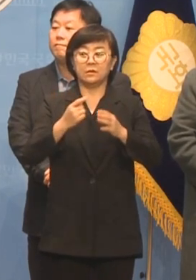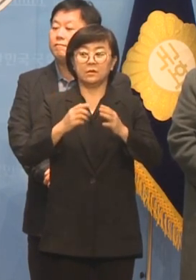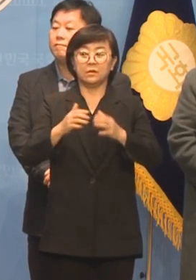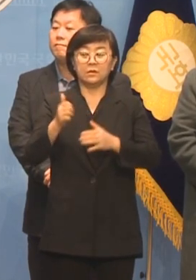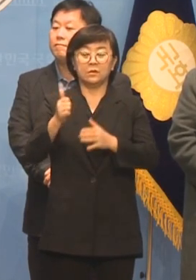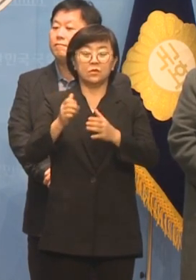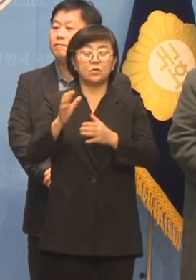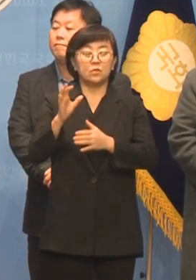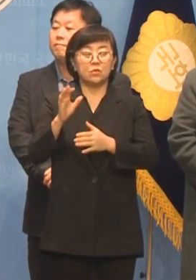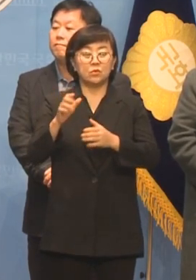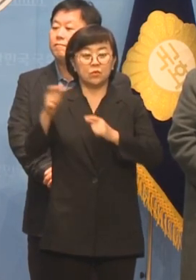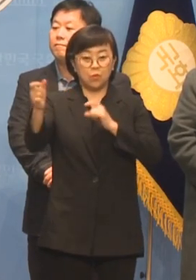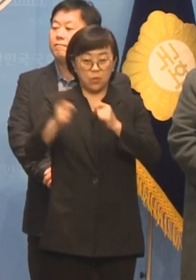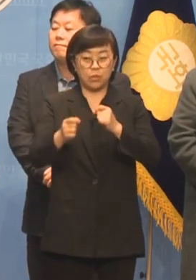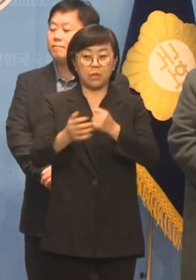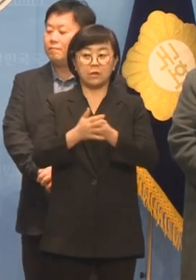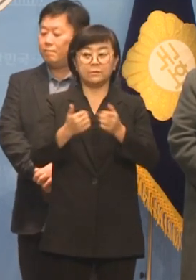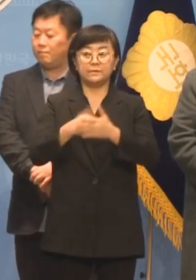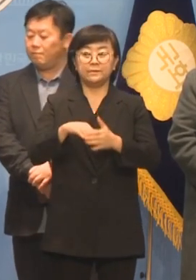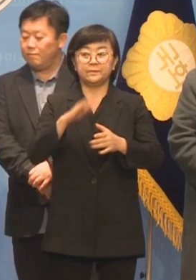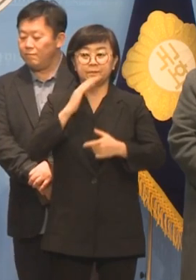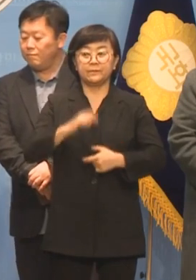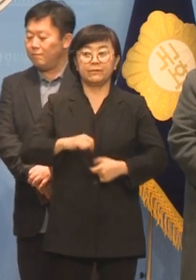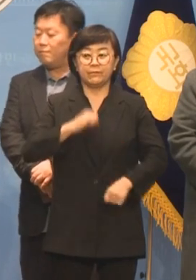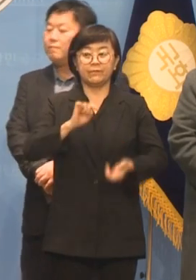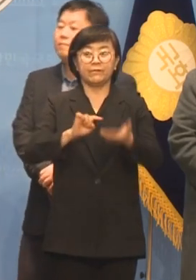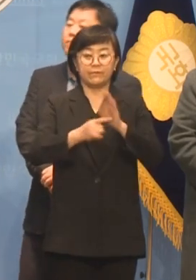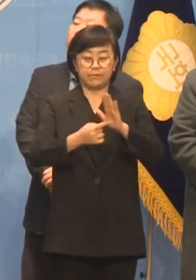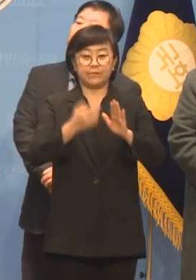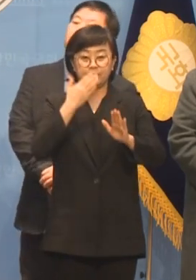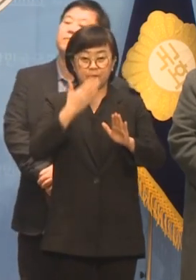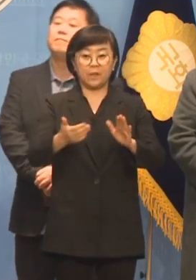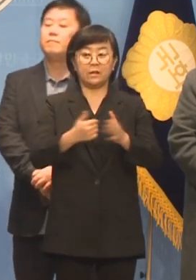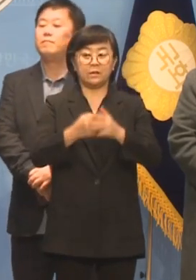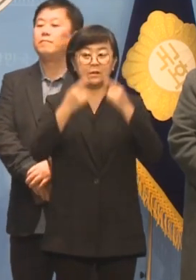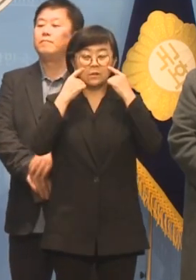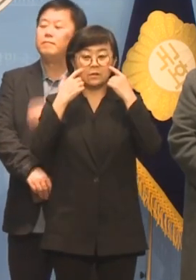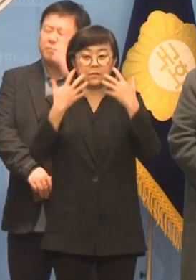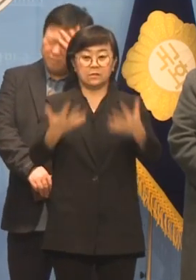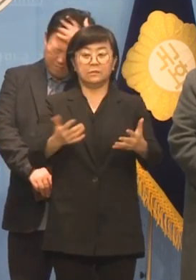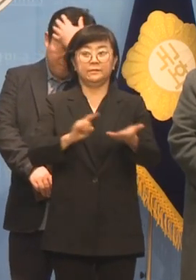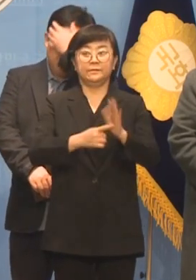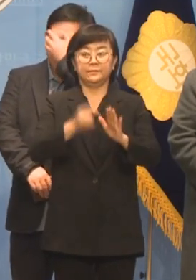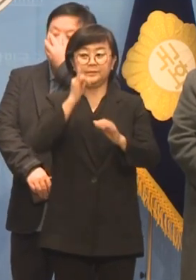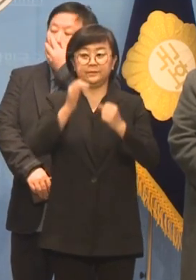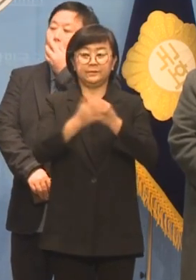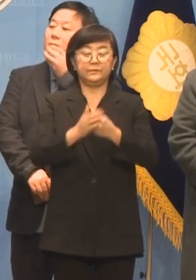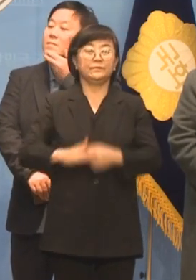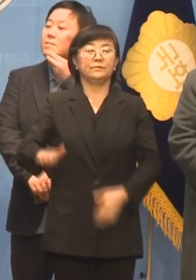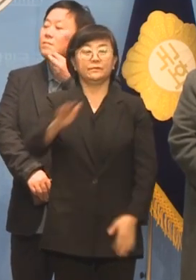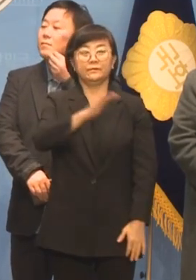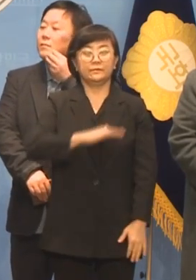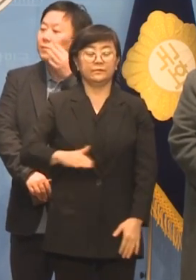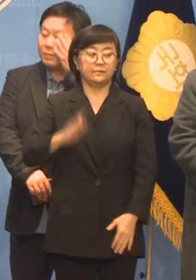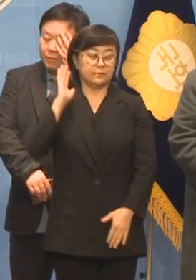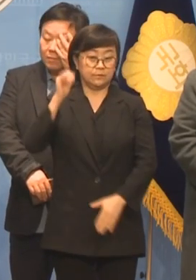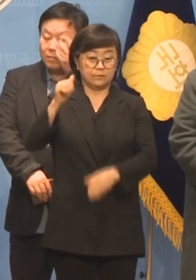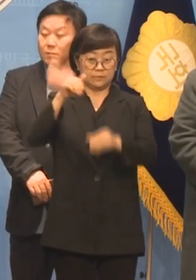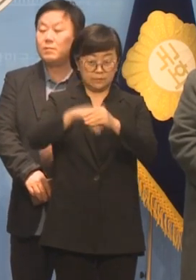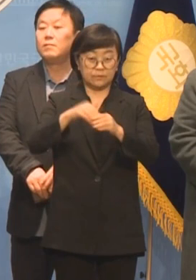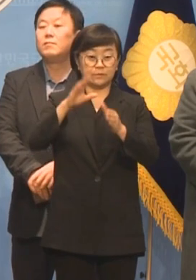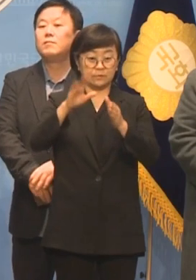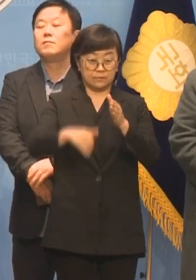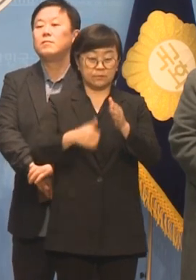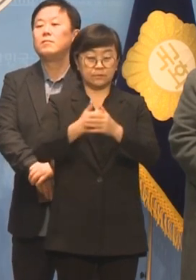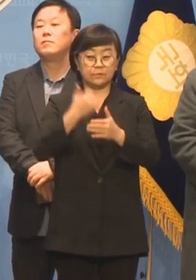민생경제연구소장이 조만간 진실을 국민에게 밝힐 것을 분명히 말씀드립니다. 우리는 대선에서 누구를